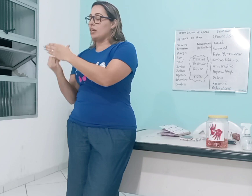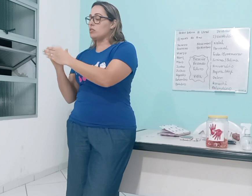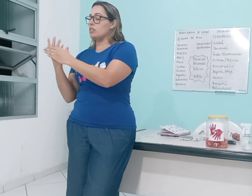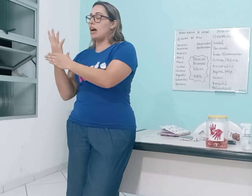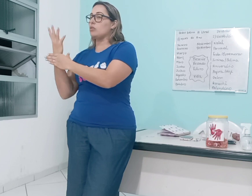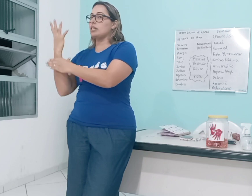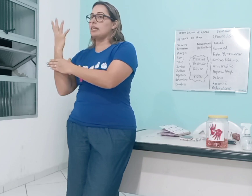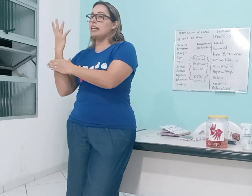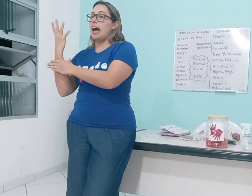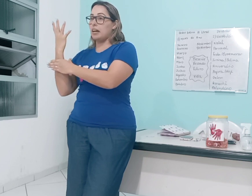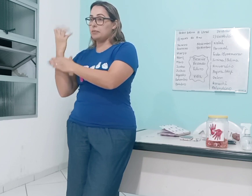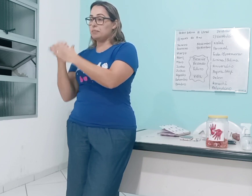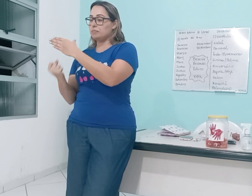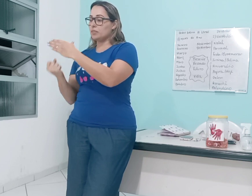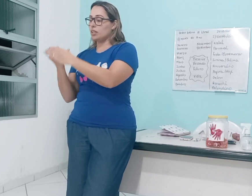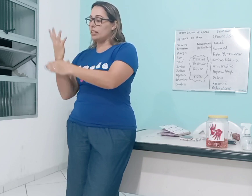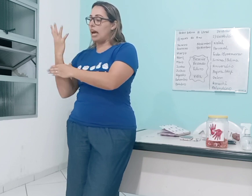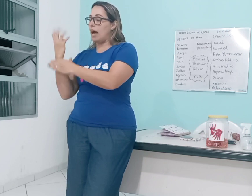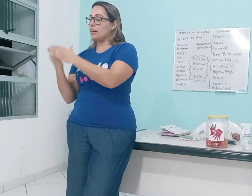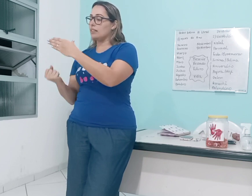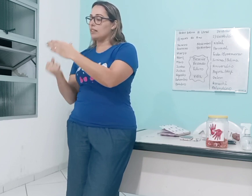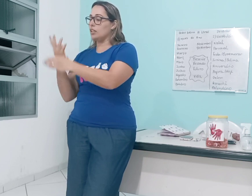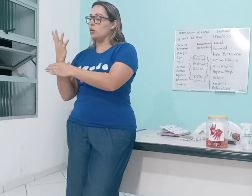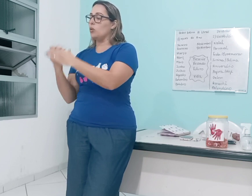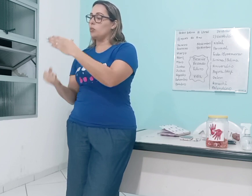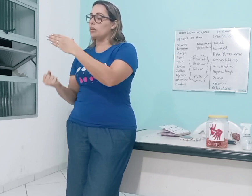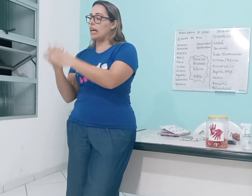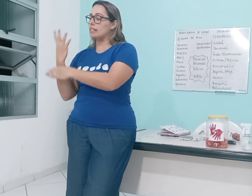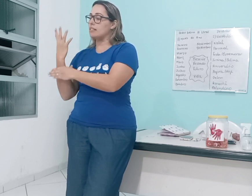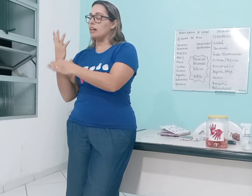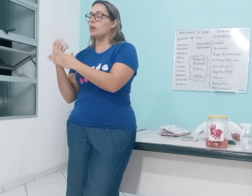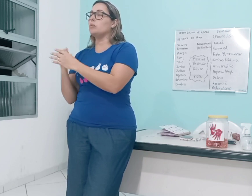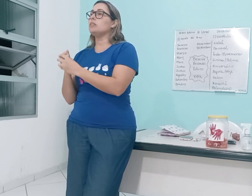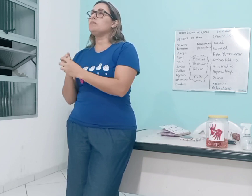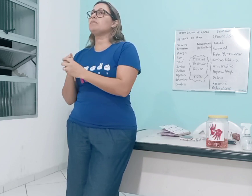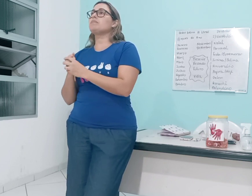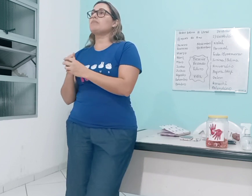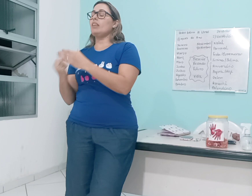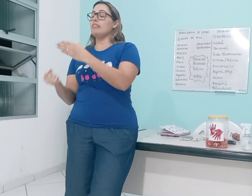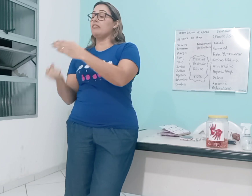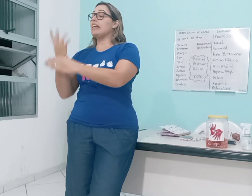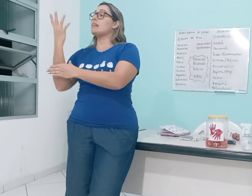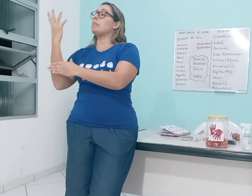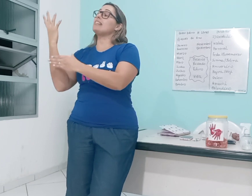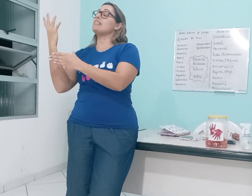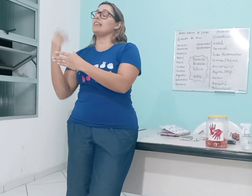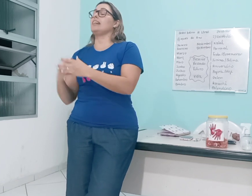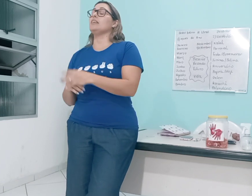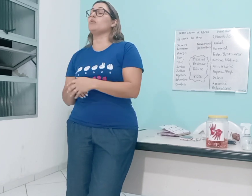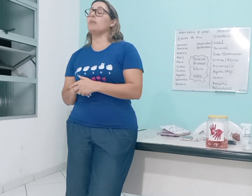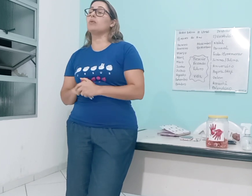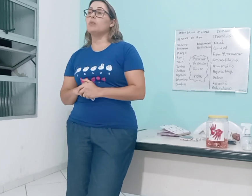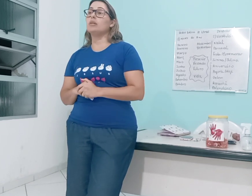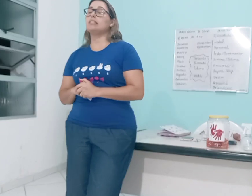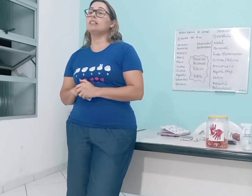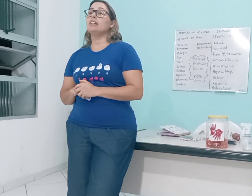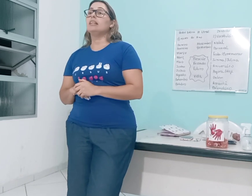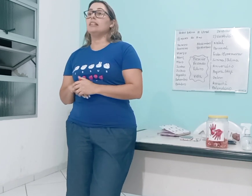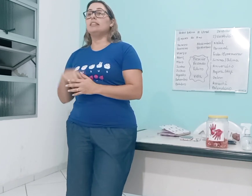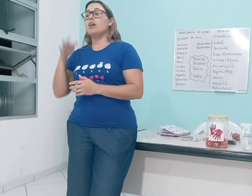o sinal de criar. Criar. Criou, criação, fez aparecer alguma coisa. Então